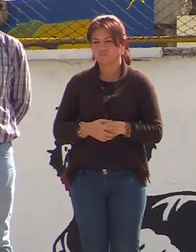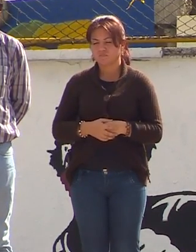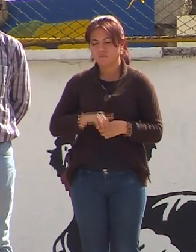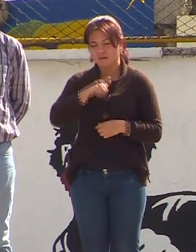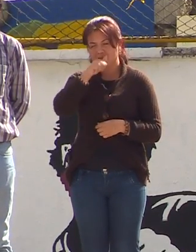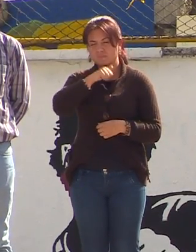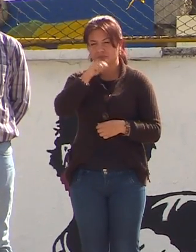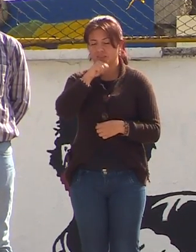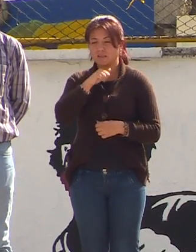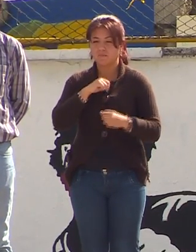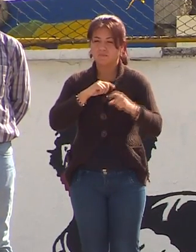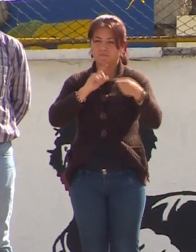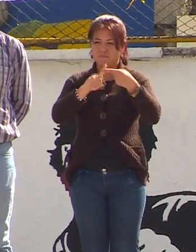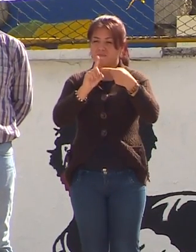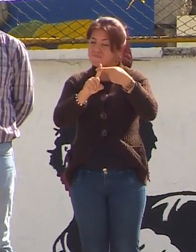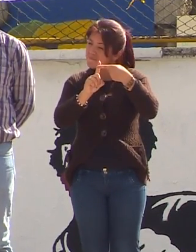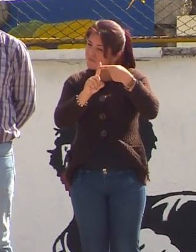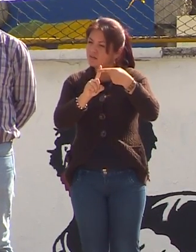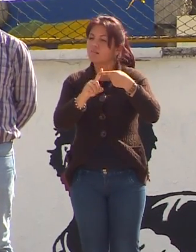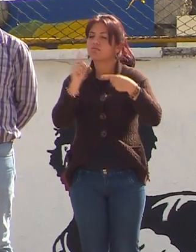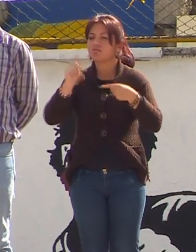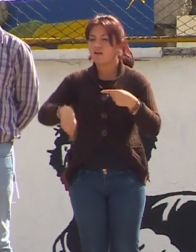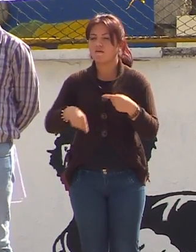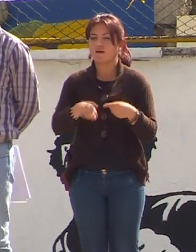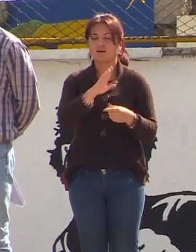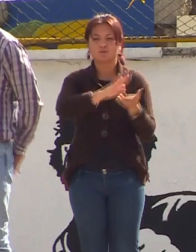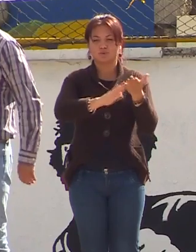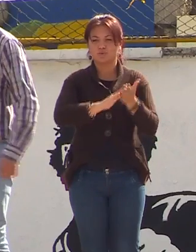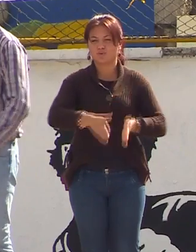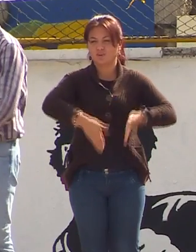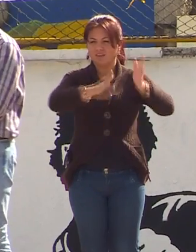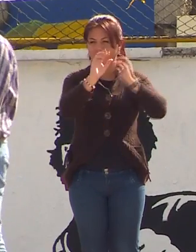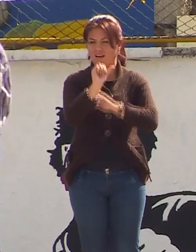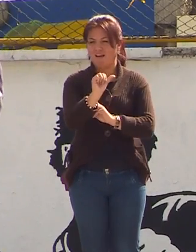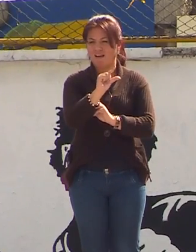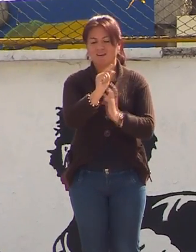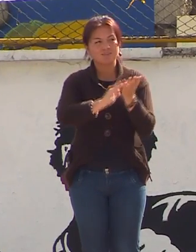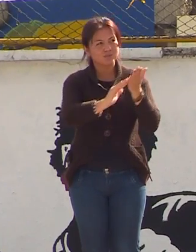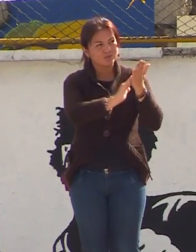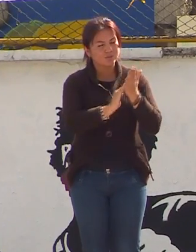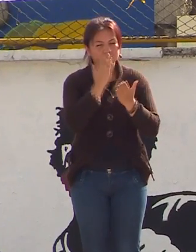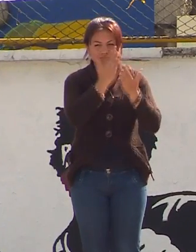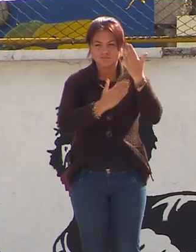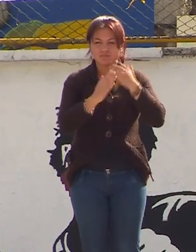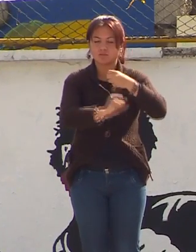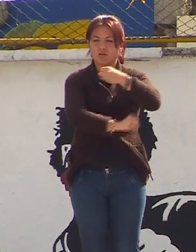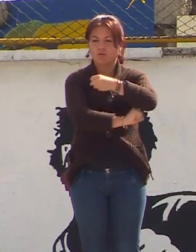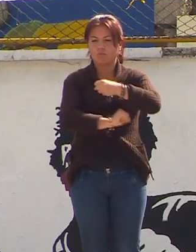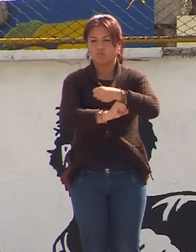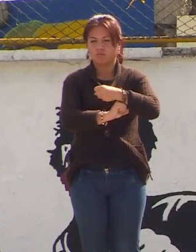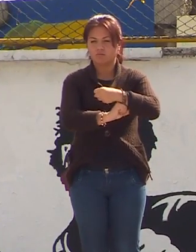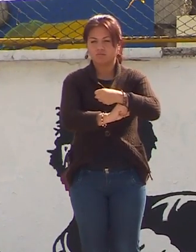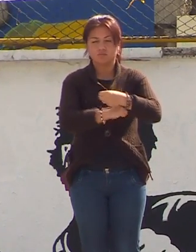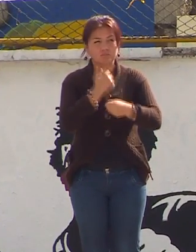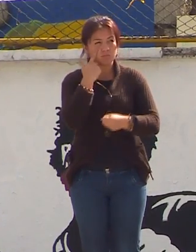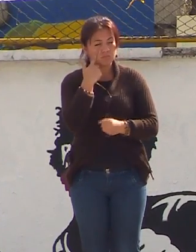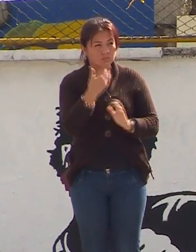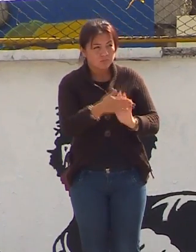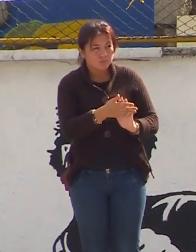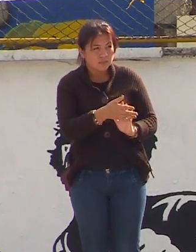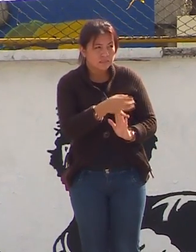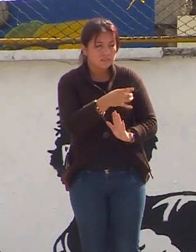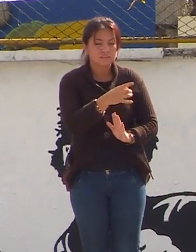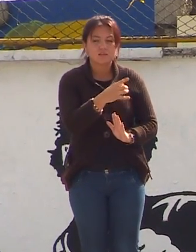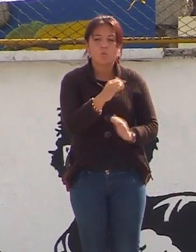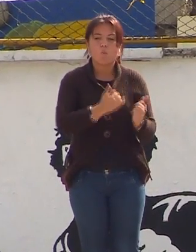garantizar la seguridad del edificio A, examinar sus columnas, constatar la inexistencia